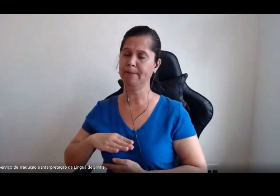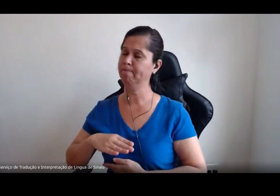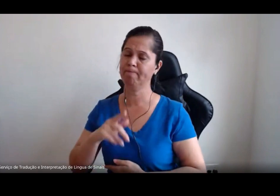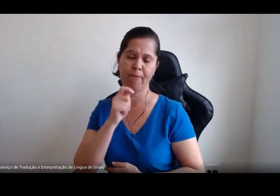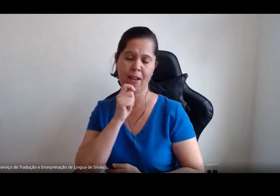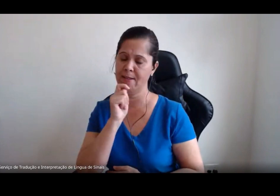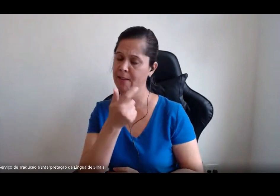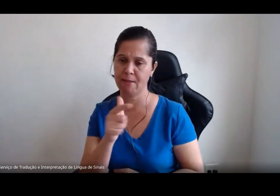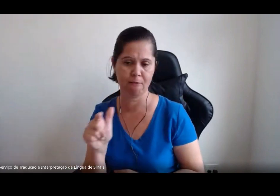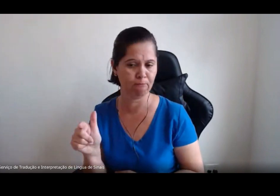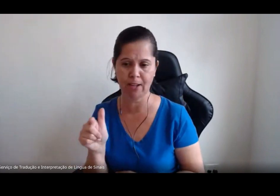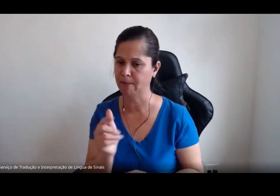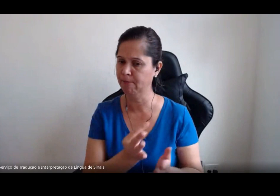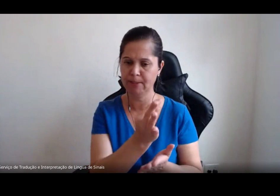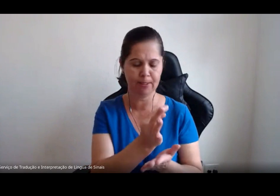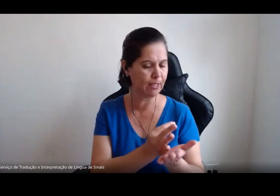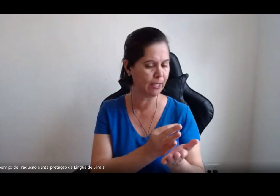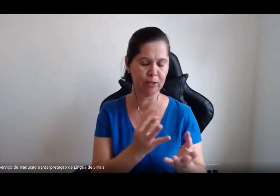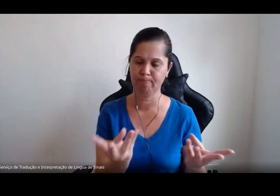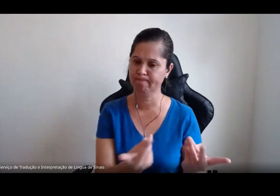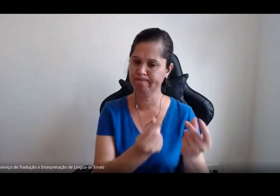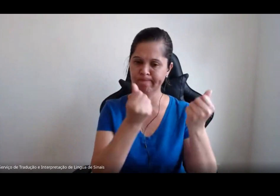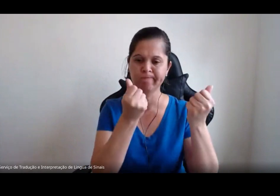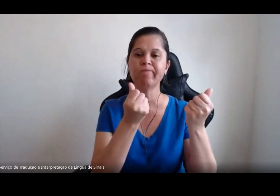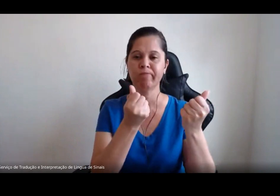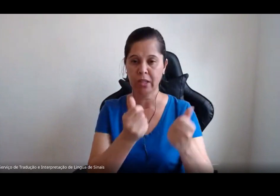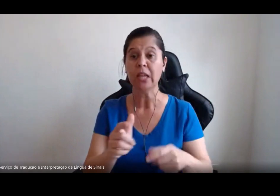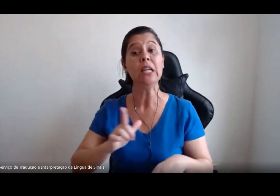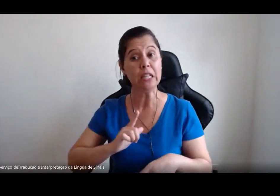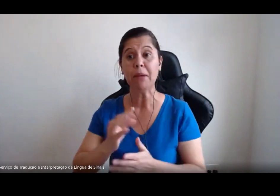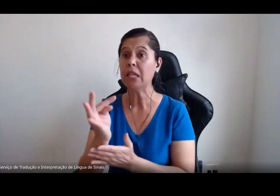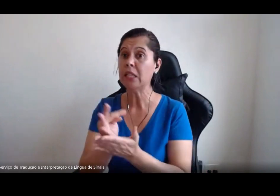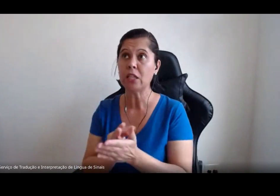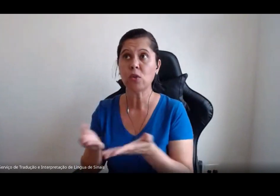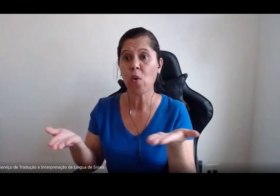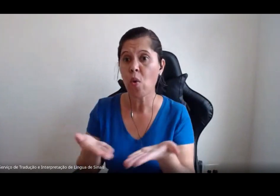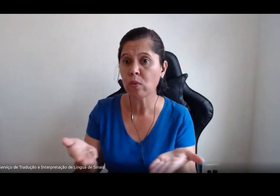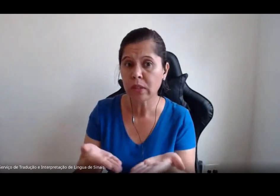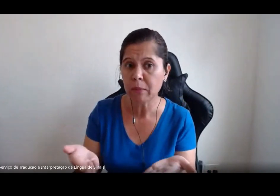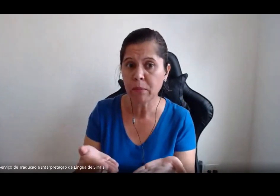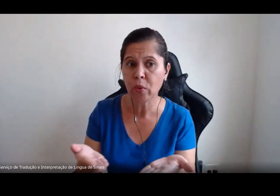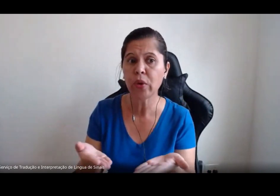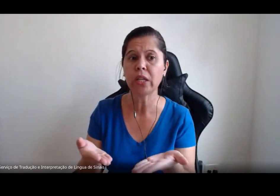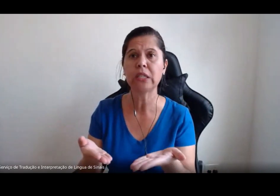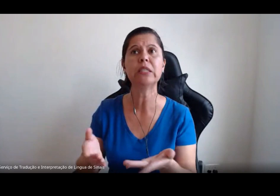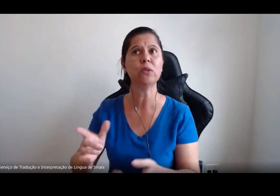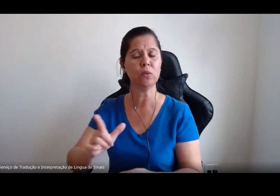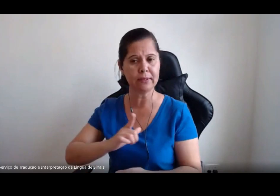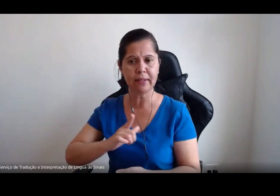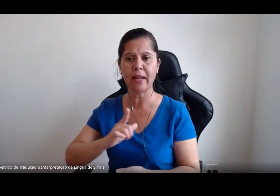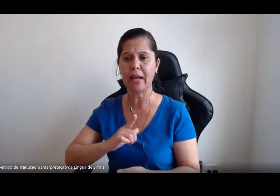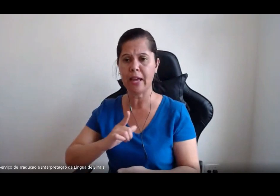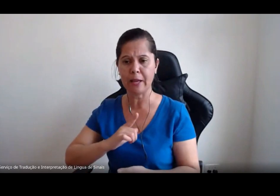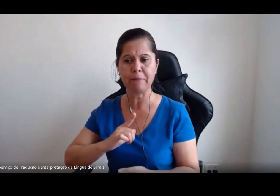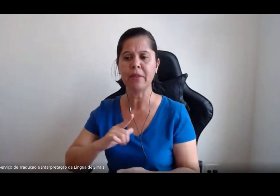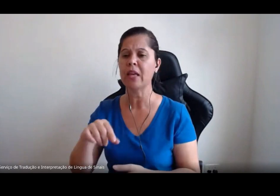para o português para a maioria desses textos, né? E outros mais contemporâneos, como Bernard Spolsky, por